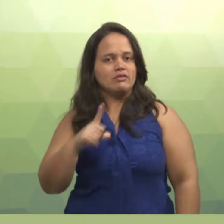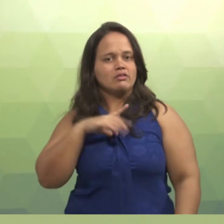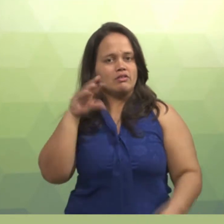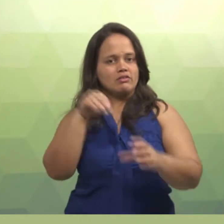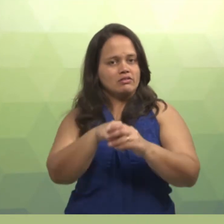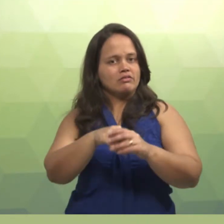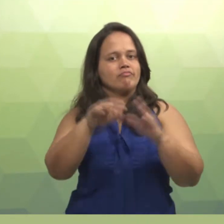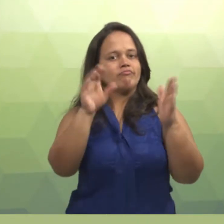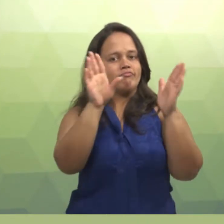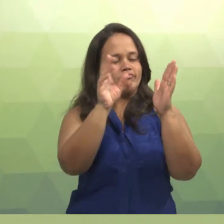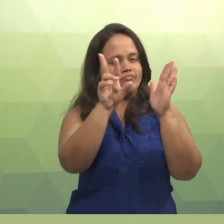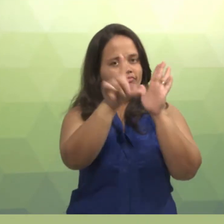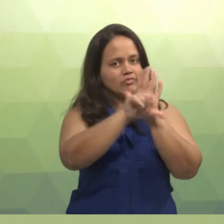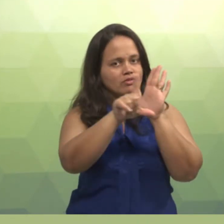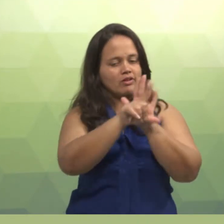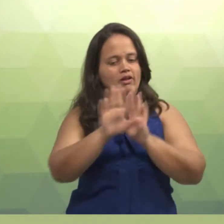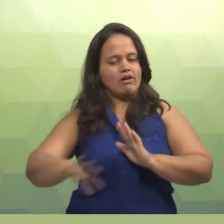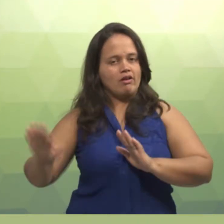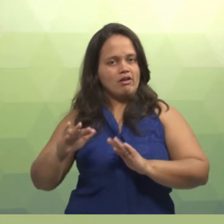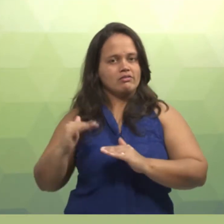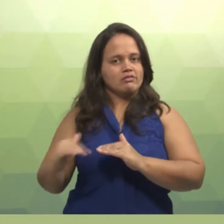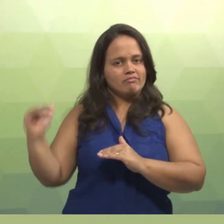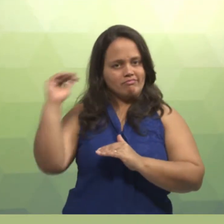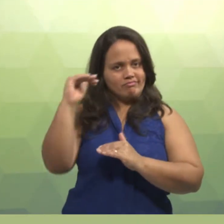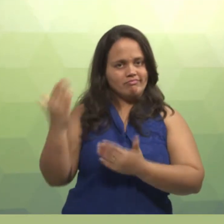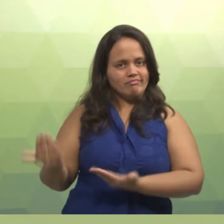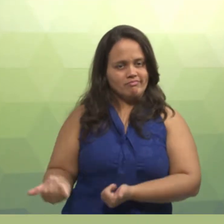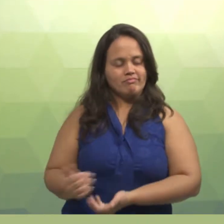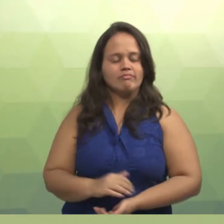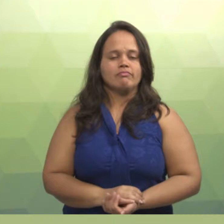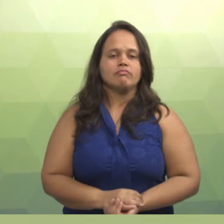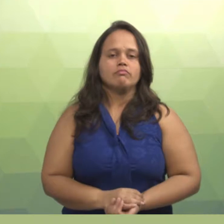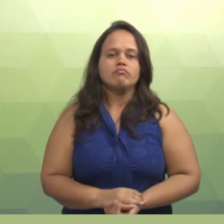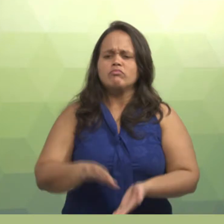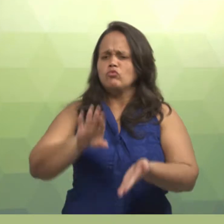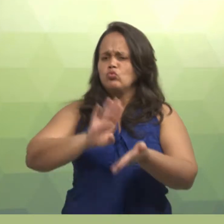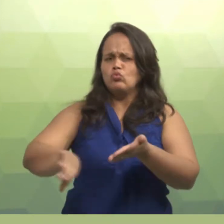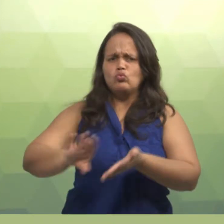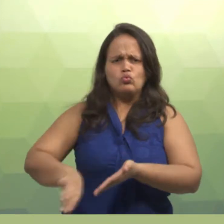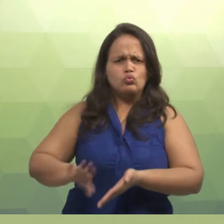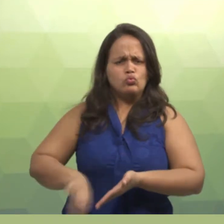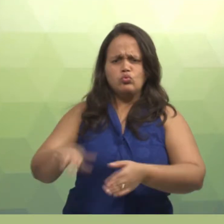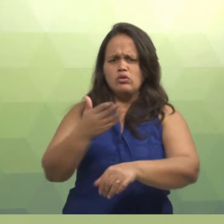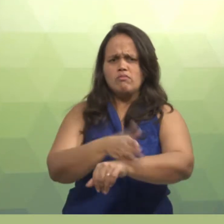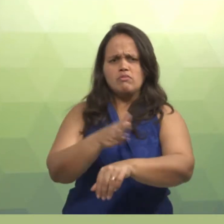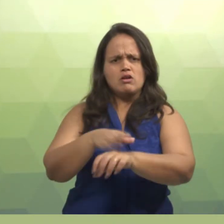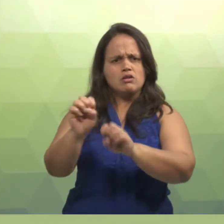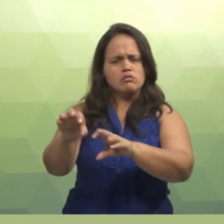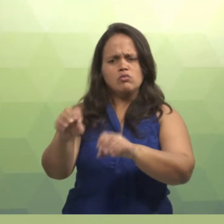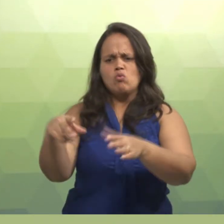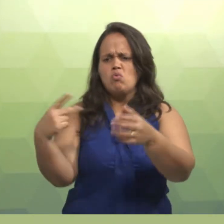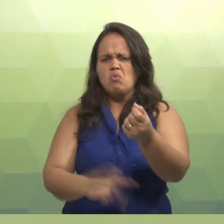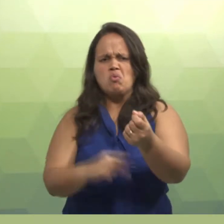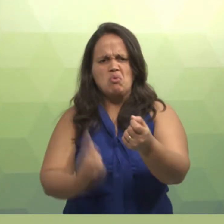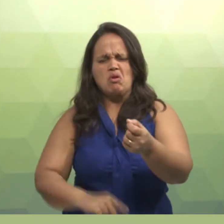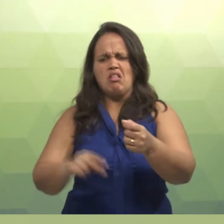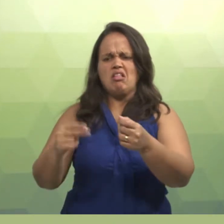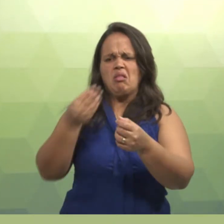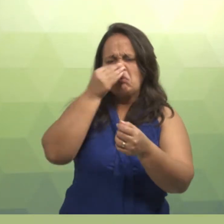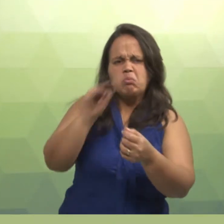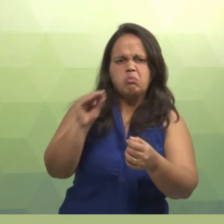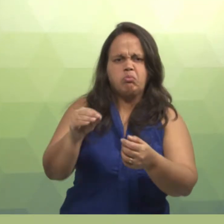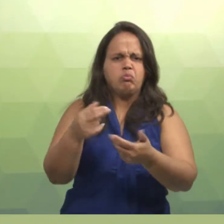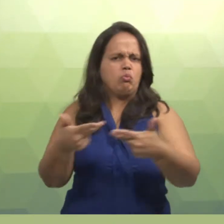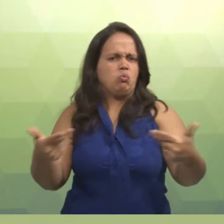da Criança e do Adolescente. Já foram abolidos da prática educacional os castigos e humilhações de quaisquer naturezas,